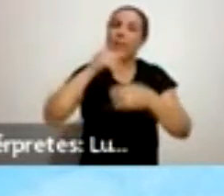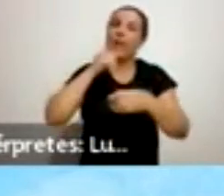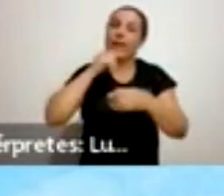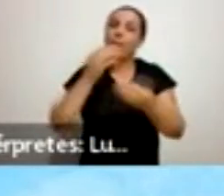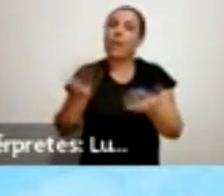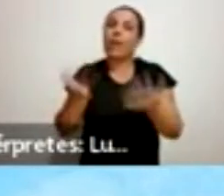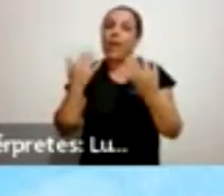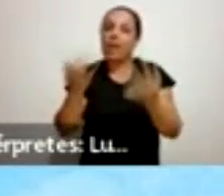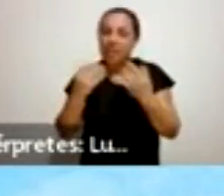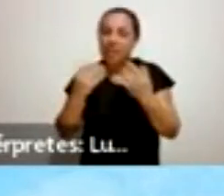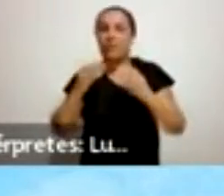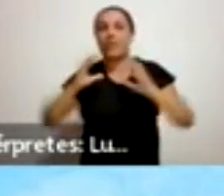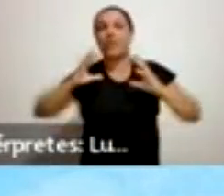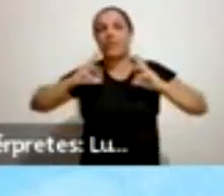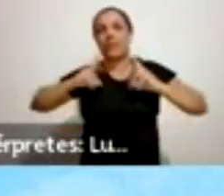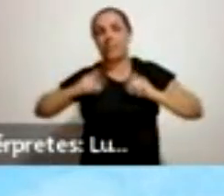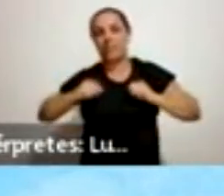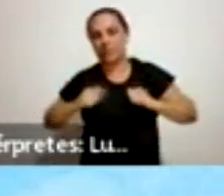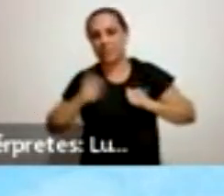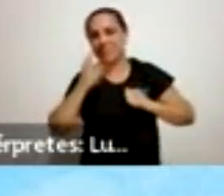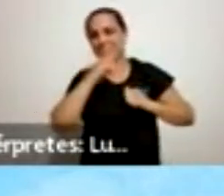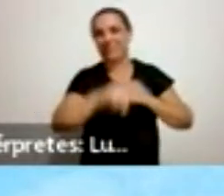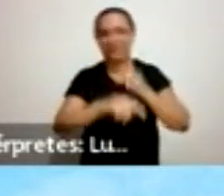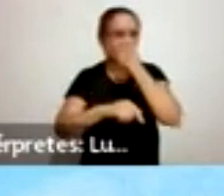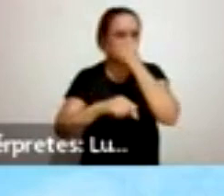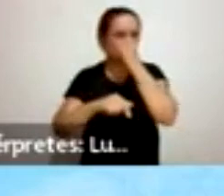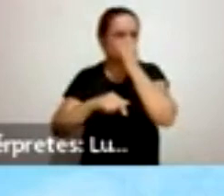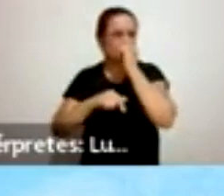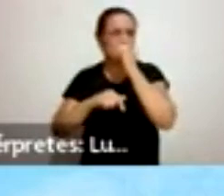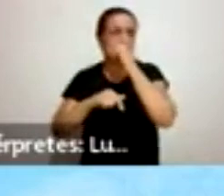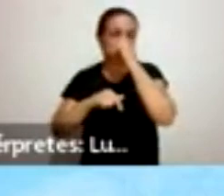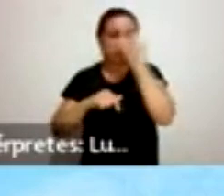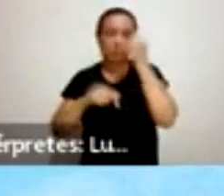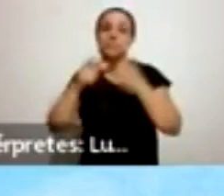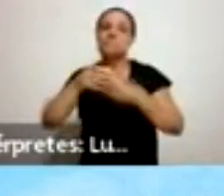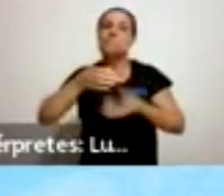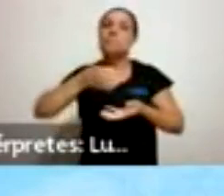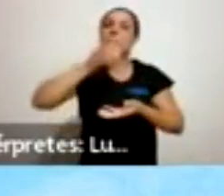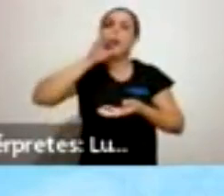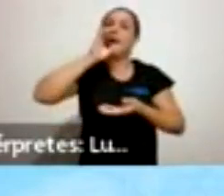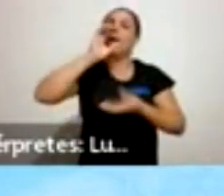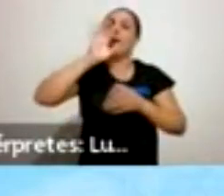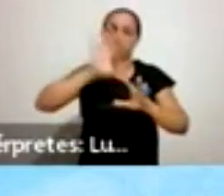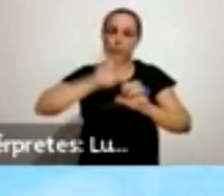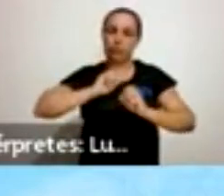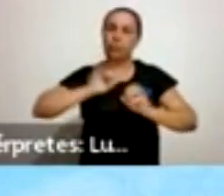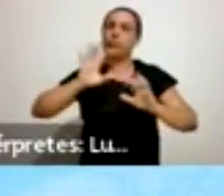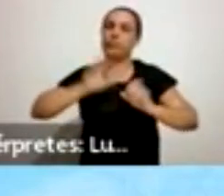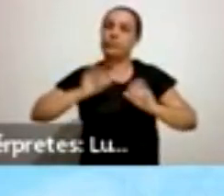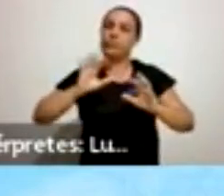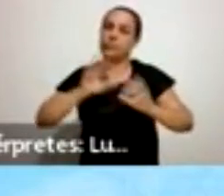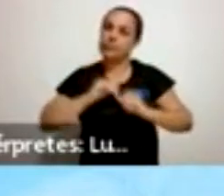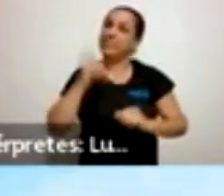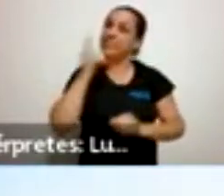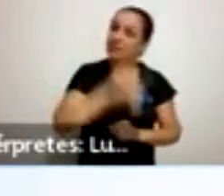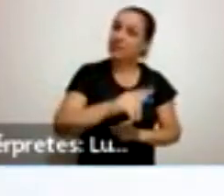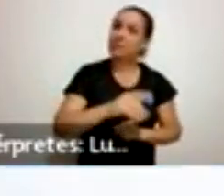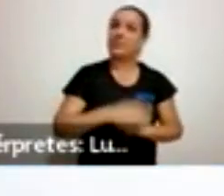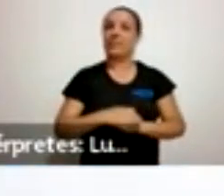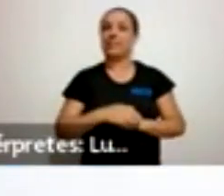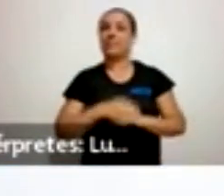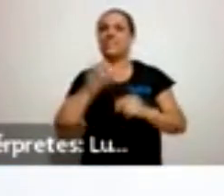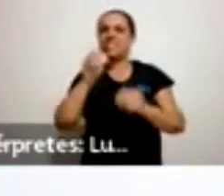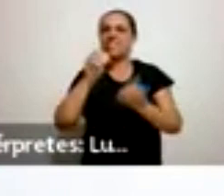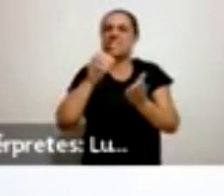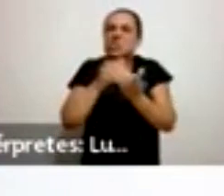com o radical livre, forma-se água e você vai diluindo isso e na urina e na sudorese.